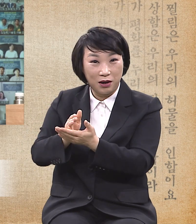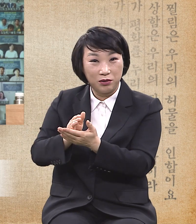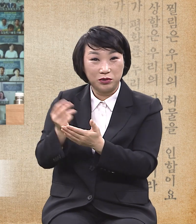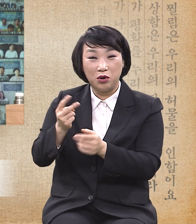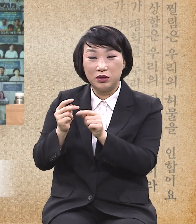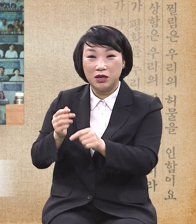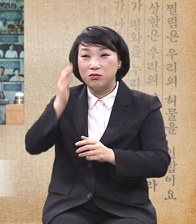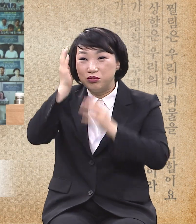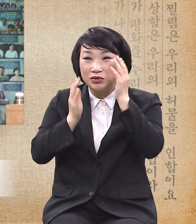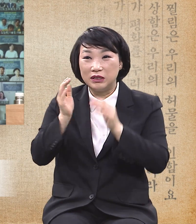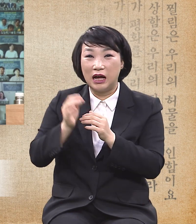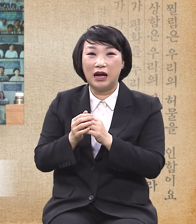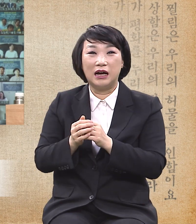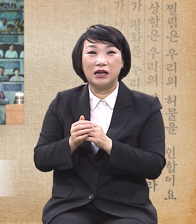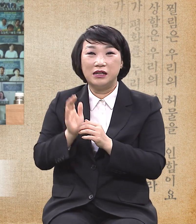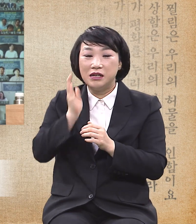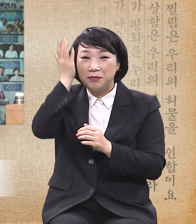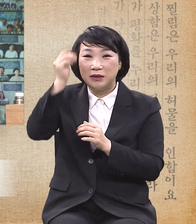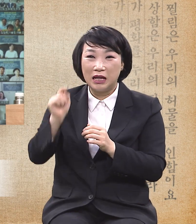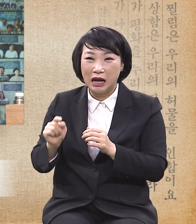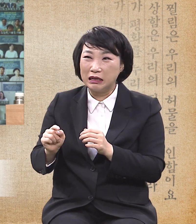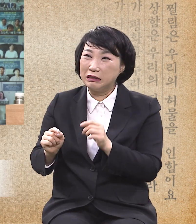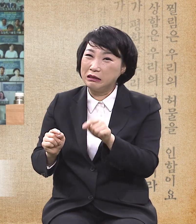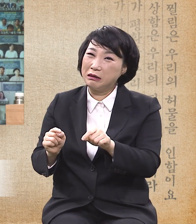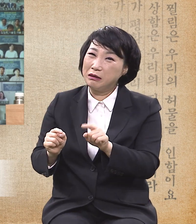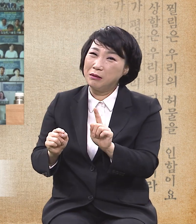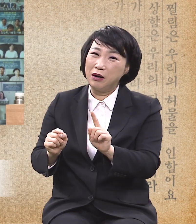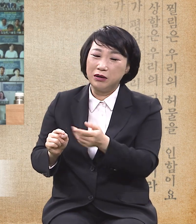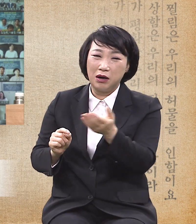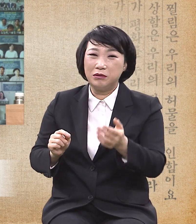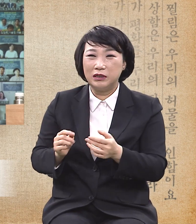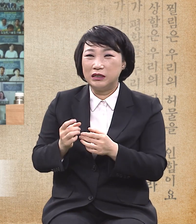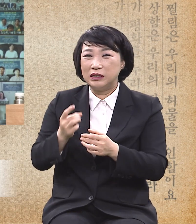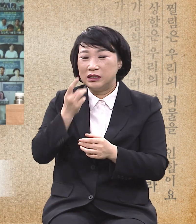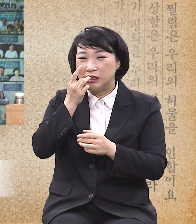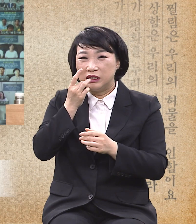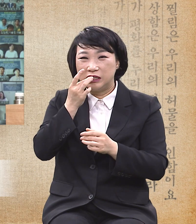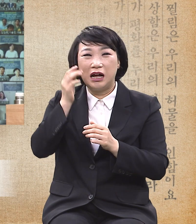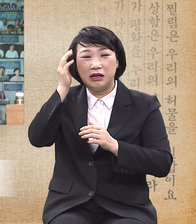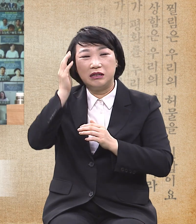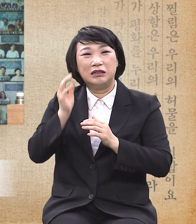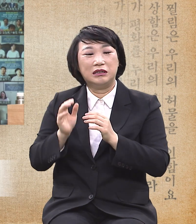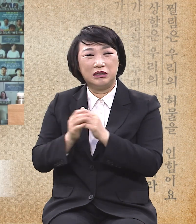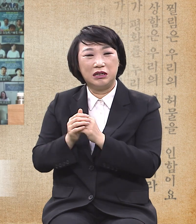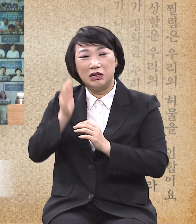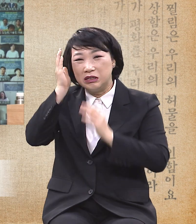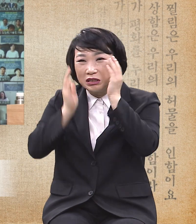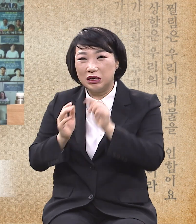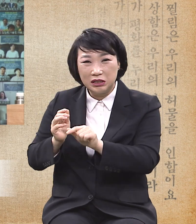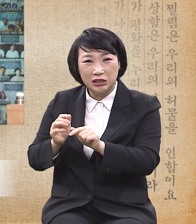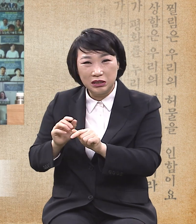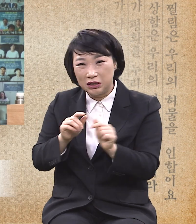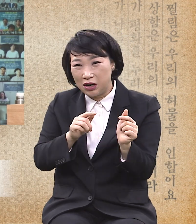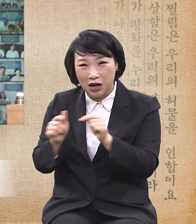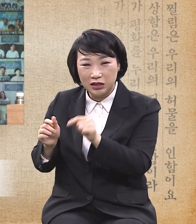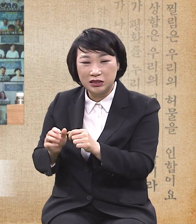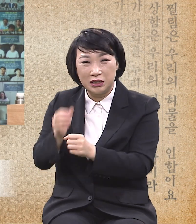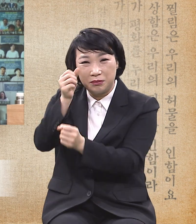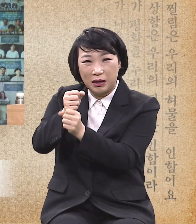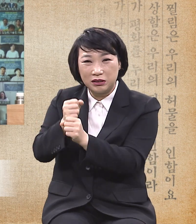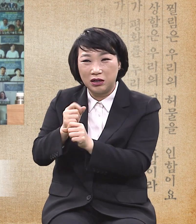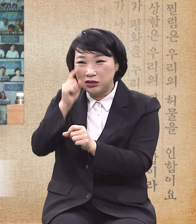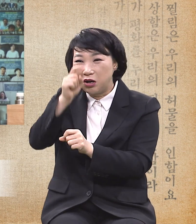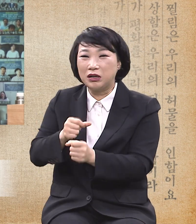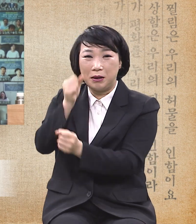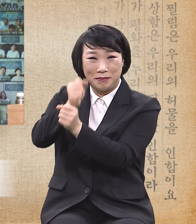풀이나 잎이나 여러분 보세요. 이 짚이나 이런 걸로 만들어서 지저분하게 털을 더럽히지